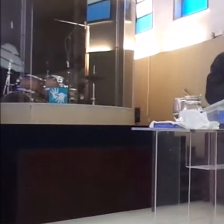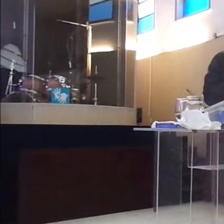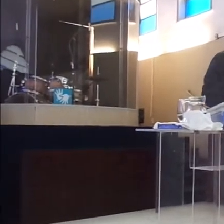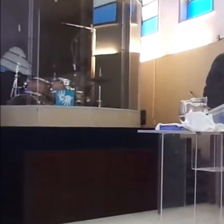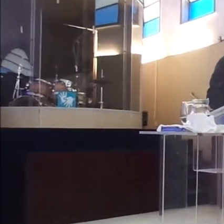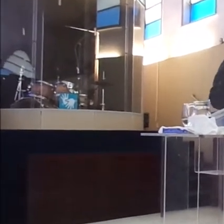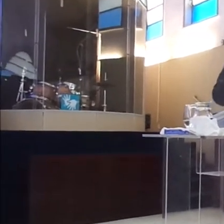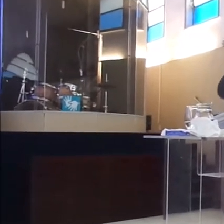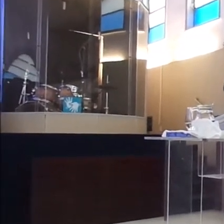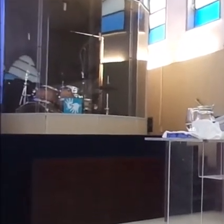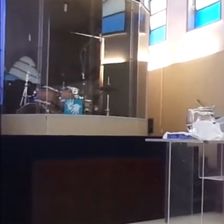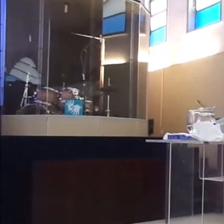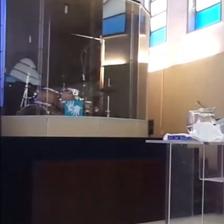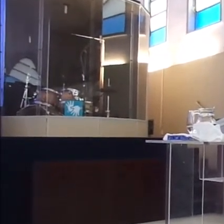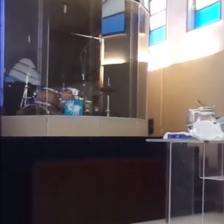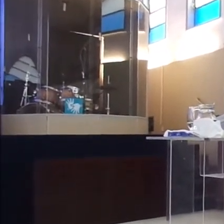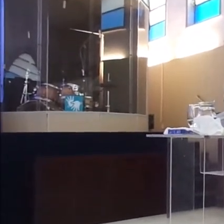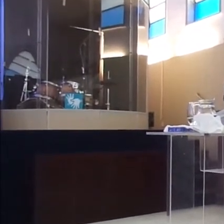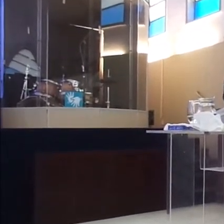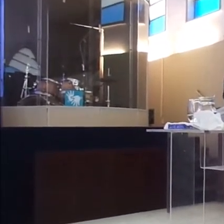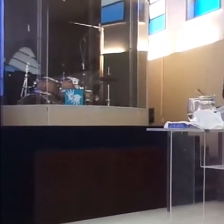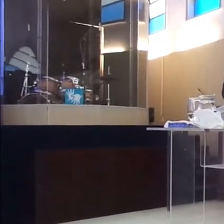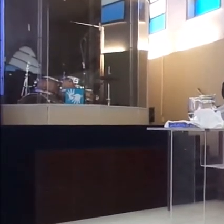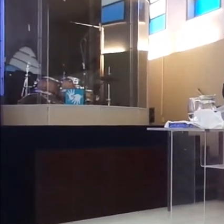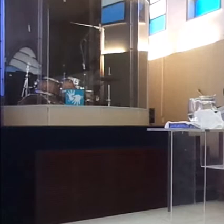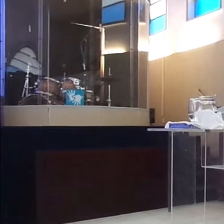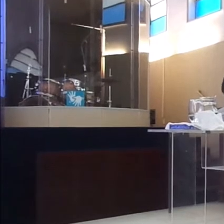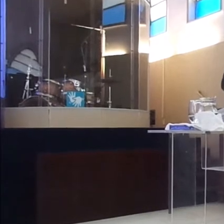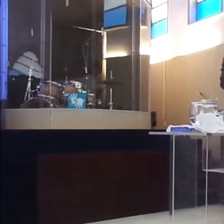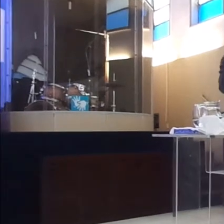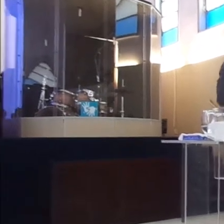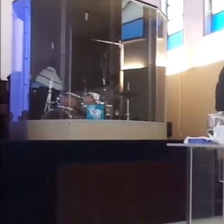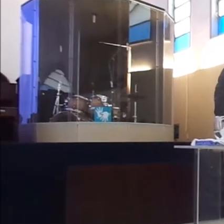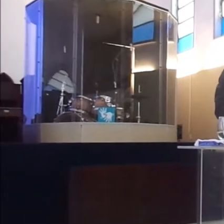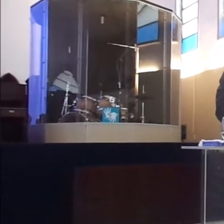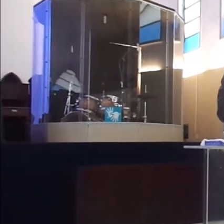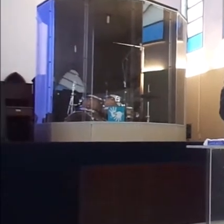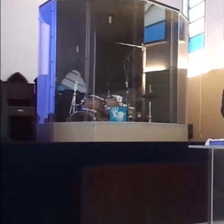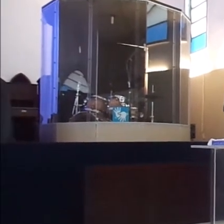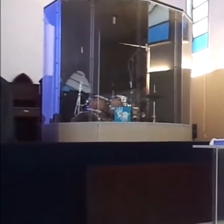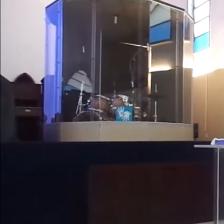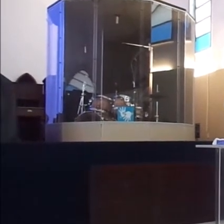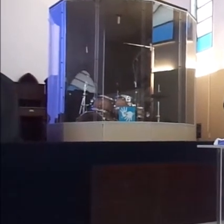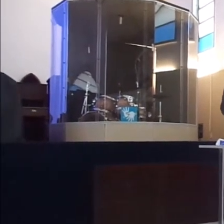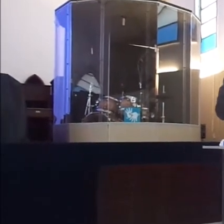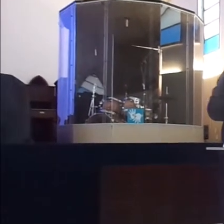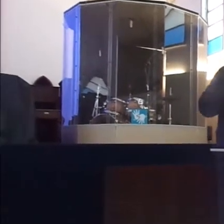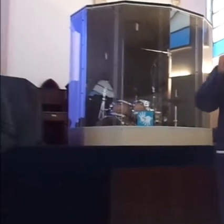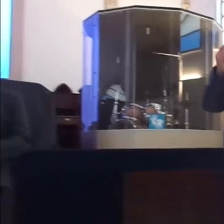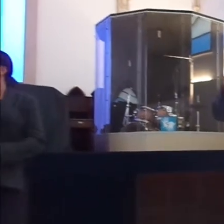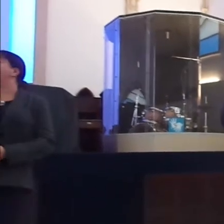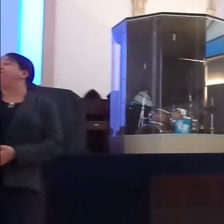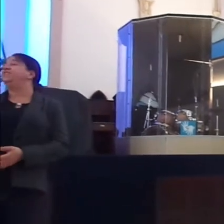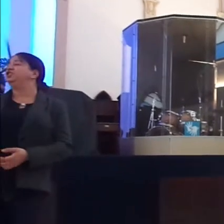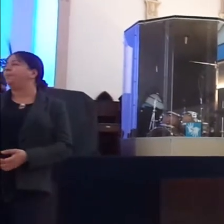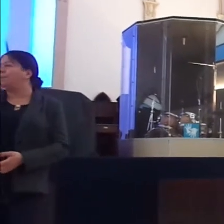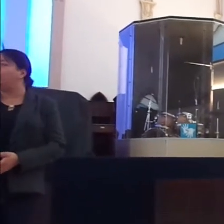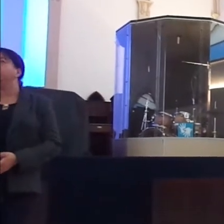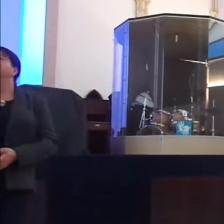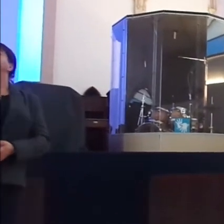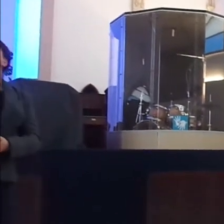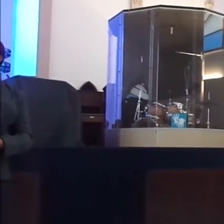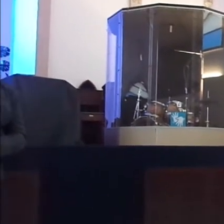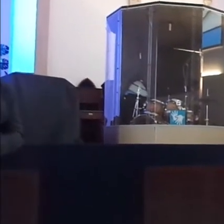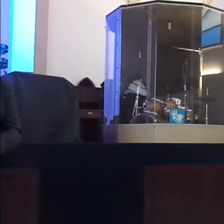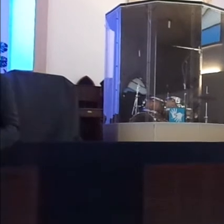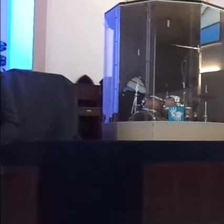ele doou 10 mil reais, no outro ano, ele doou 15 mil reais, no outro ano, ele doou 20 mil reais,